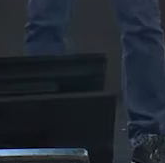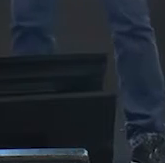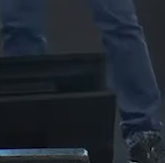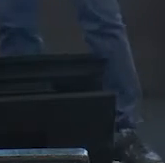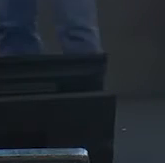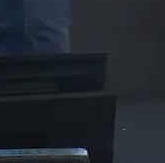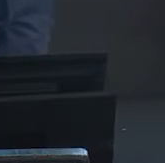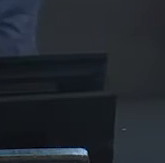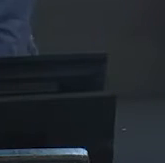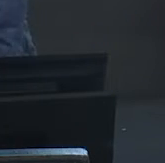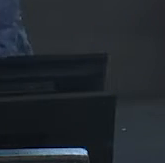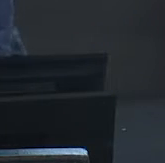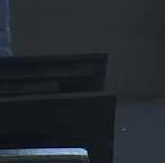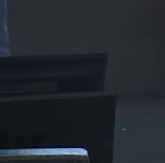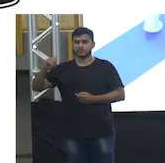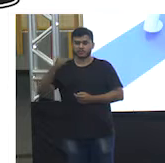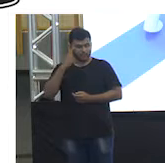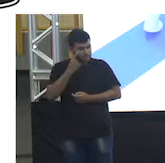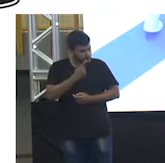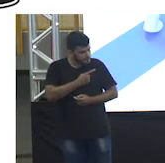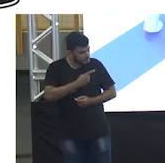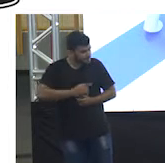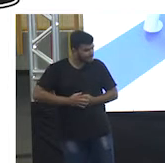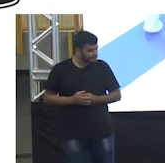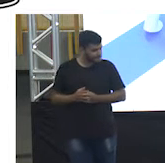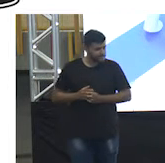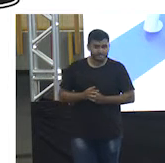embutido um dos pontos cardeais.